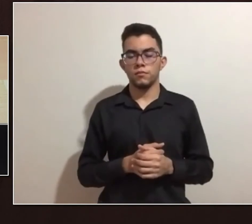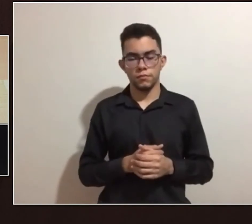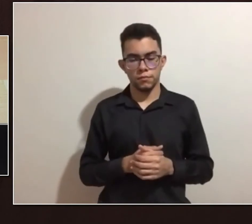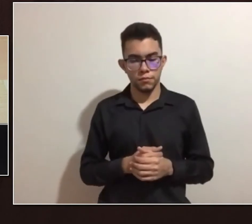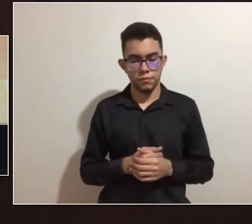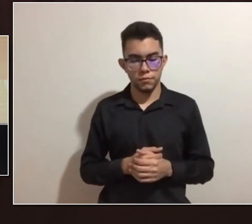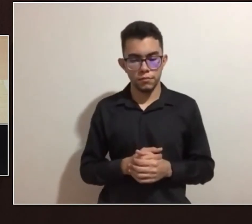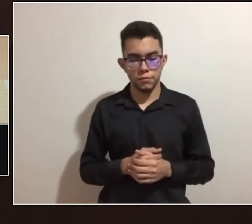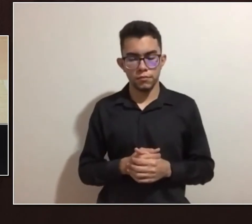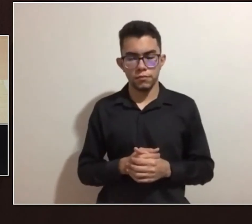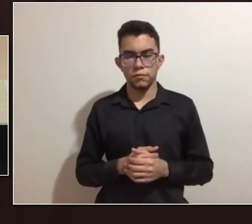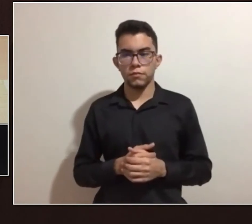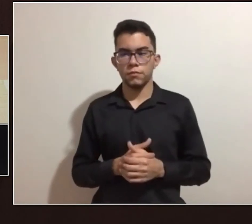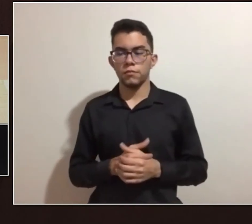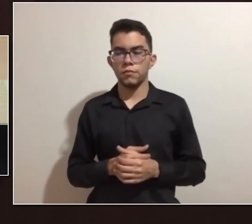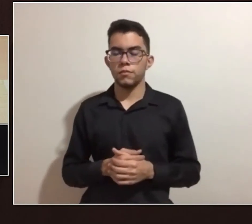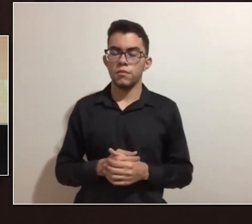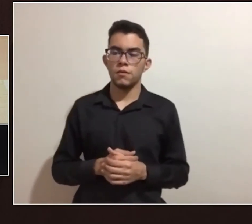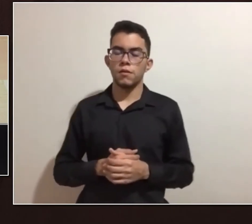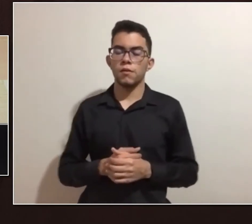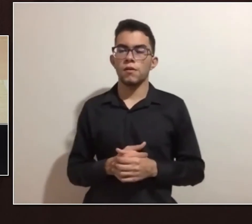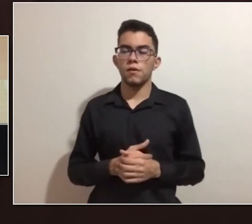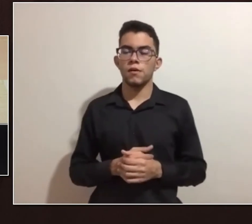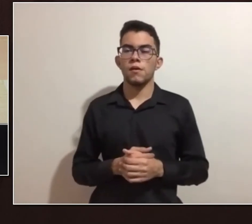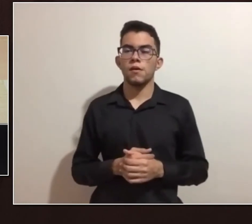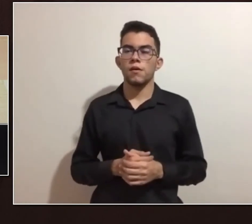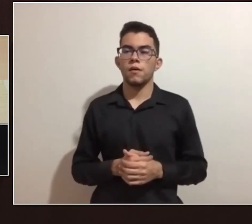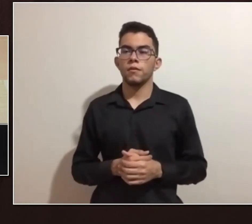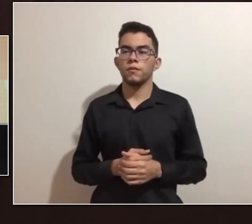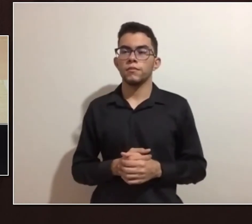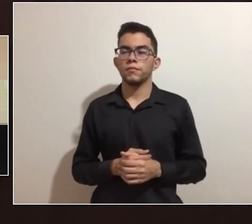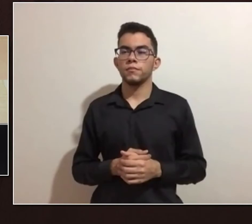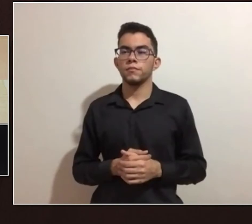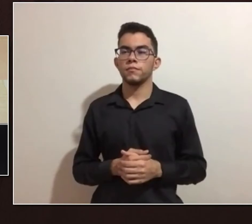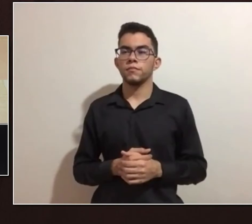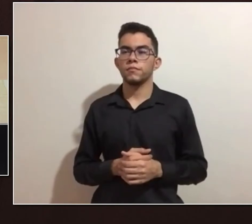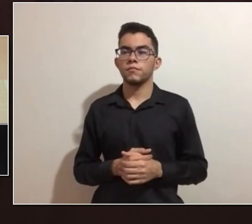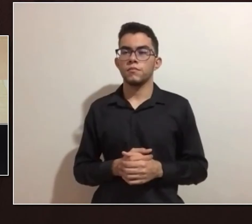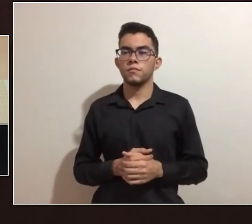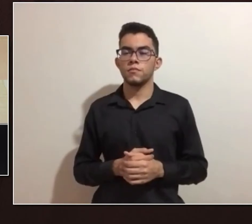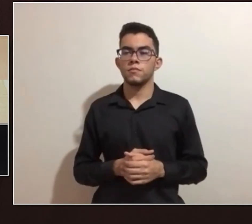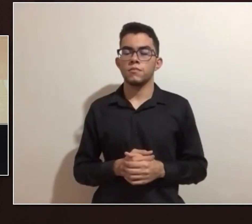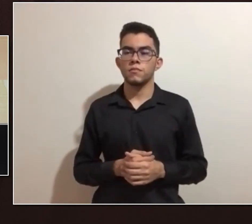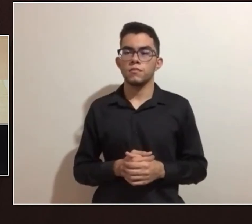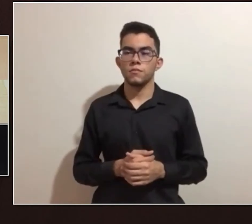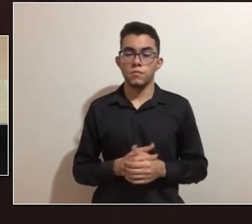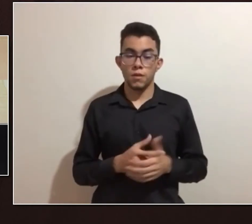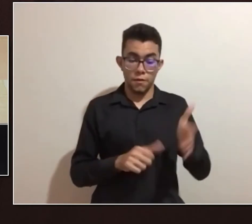já estamos quase no fim, tá? Já estamos no fim. 1 Pedro 2,